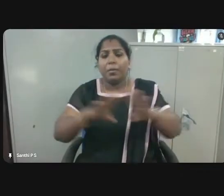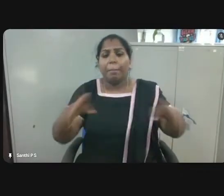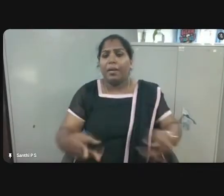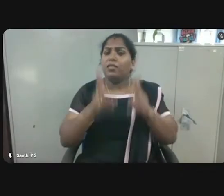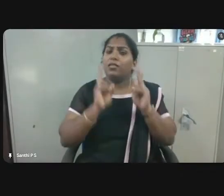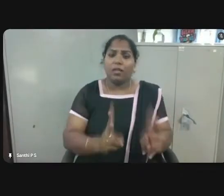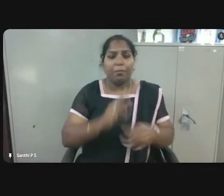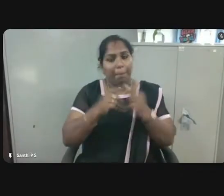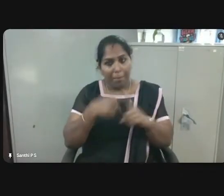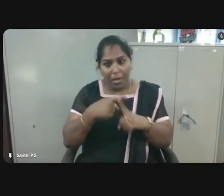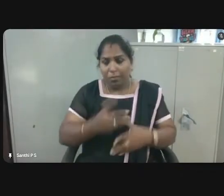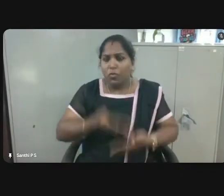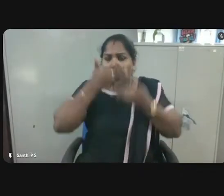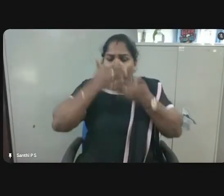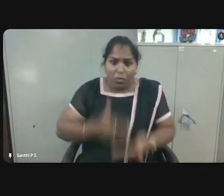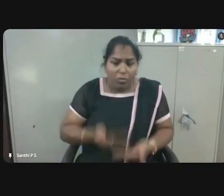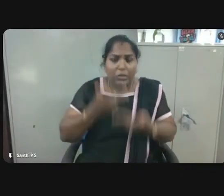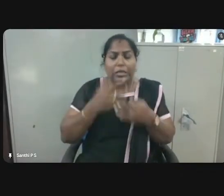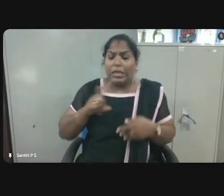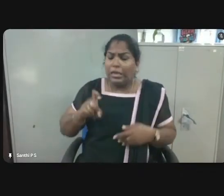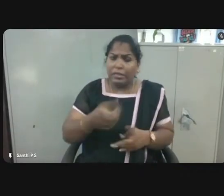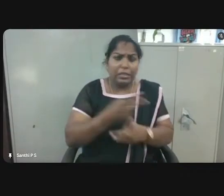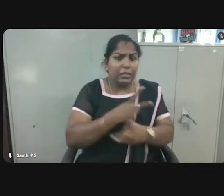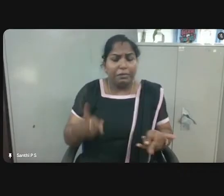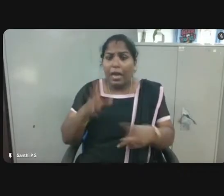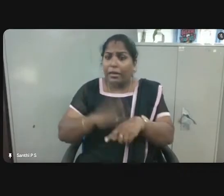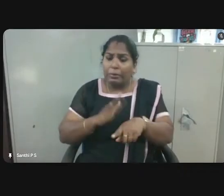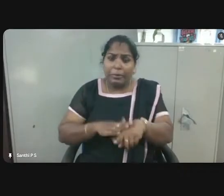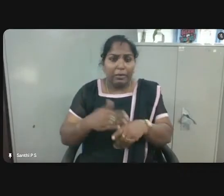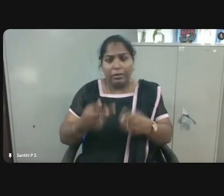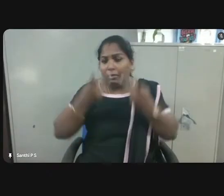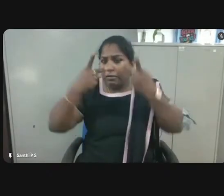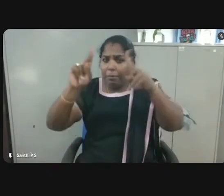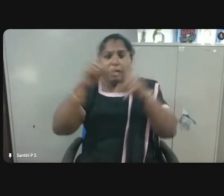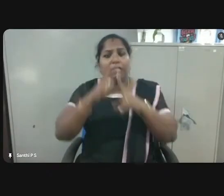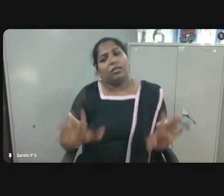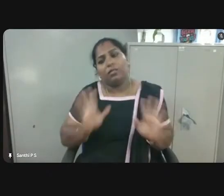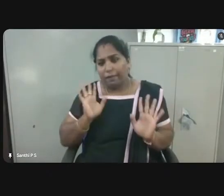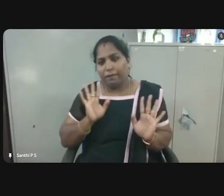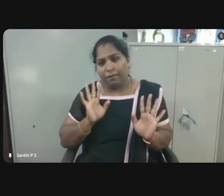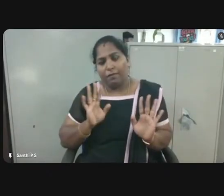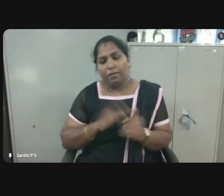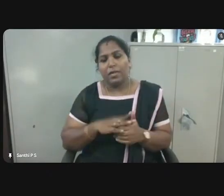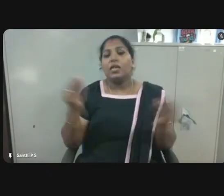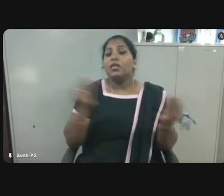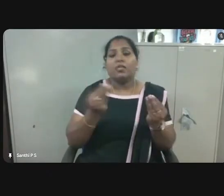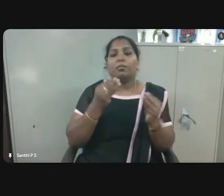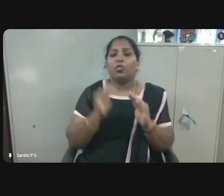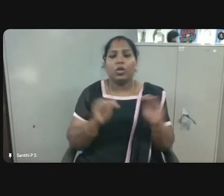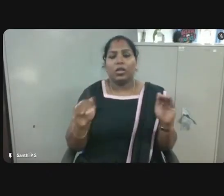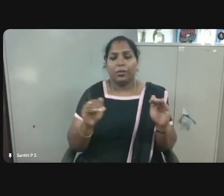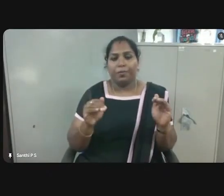ശ്വാസമുട്ട്, ഇടയ്ക്കിടയ്ക്ക് ഇൻഫെക്ഷൻ, ഇതെല്ലാം ഇതിന്റെ ഭാഗമായിട്ട് ഒരു കോംപ്ലിക്കേഷൻ ആയിട്ട് വരും. പിന്നെ ചില കുട്ടികൾക്ക്